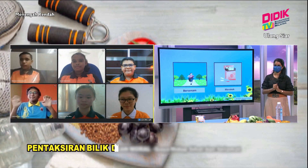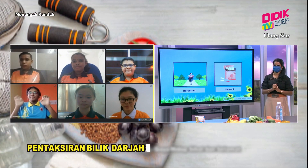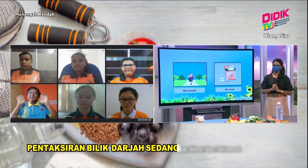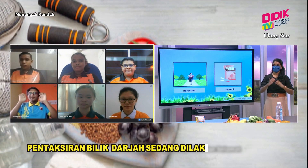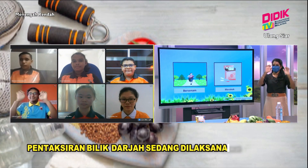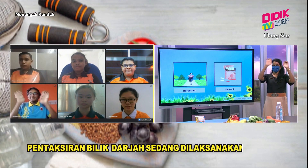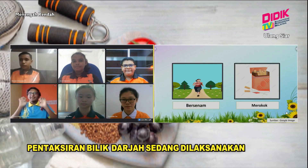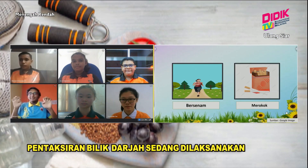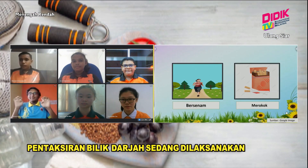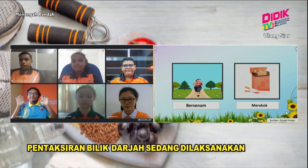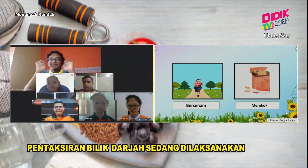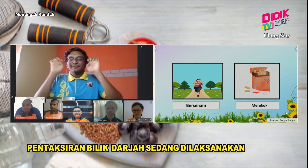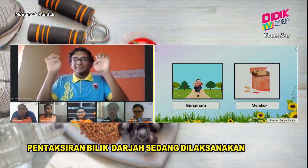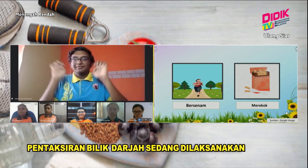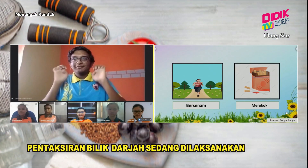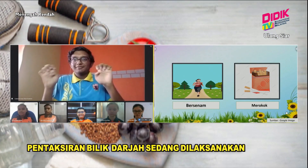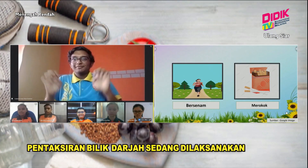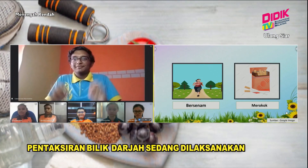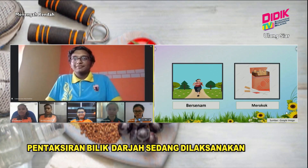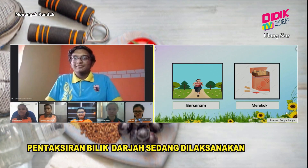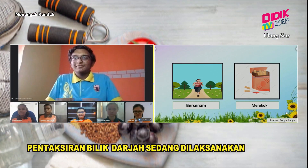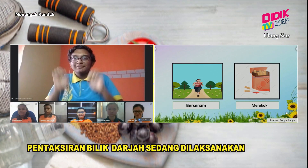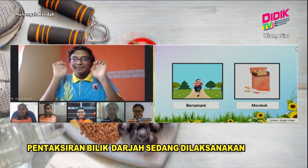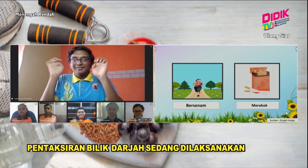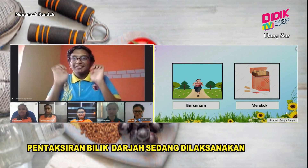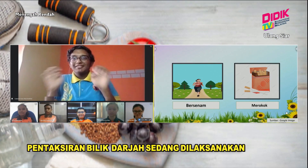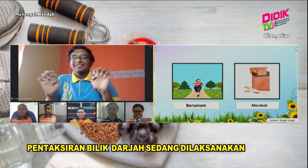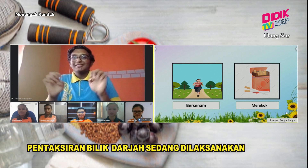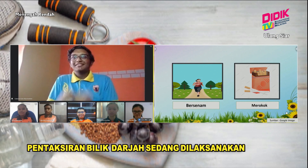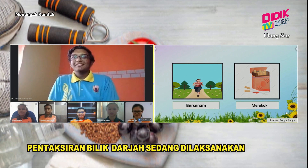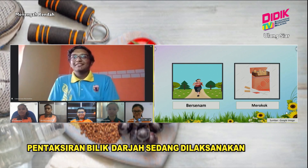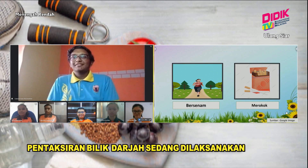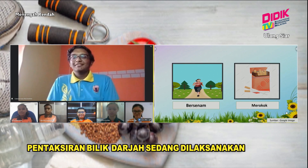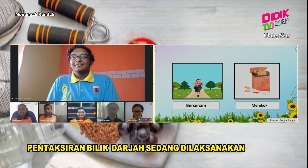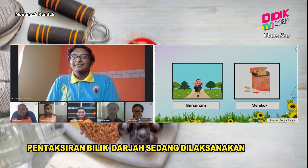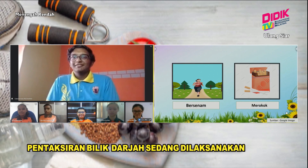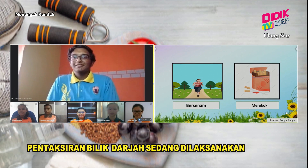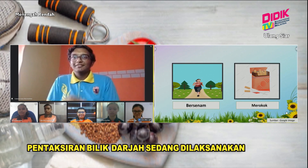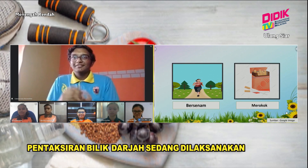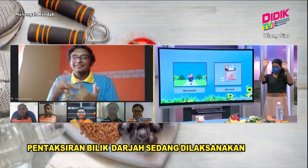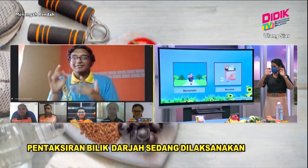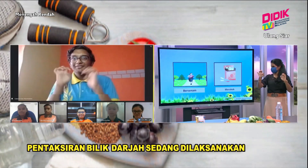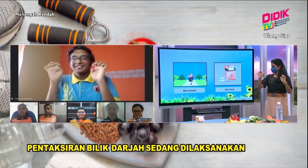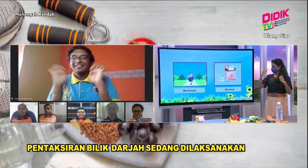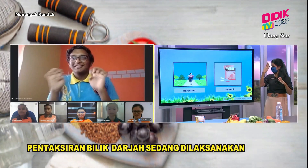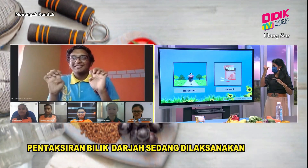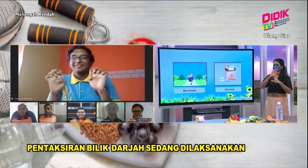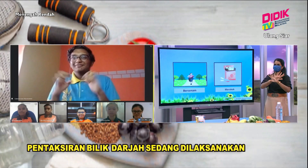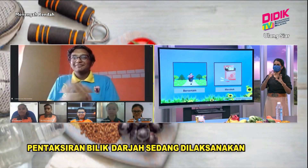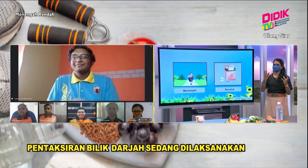Siapa? Yogi. Kelman dah jawab dah. Oh, Kelman. Okey, Kelman. Kelman pilih bersenam. Kenapa tak